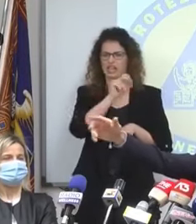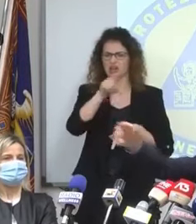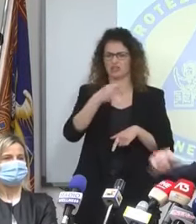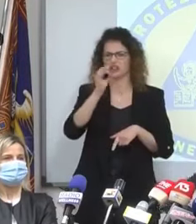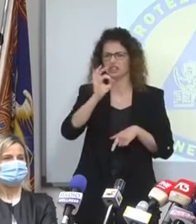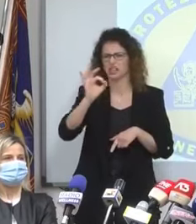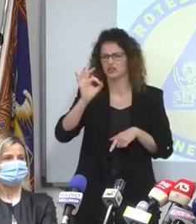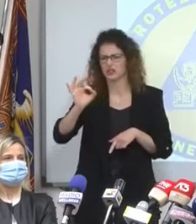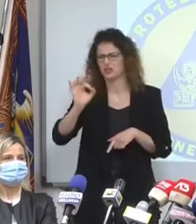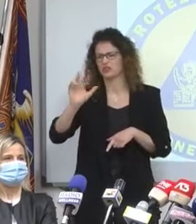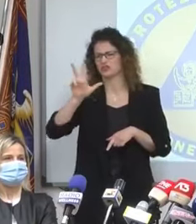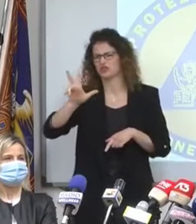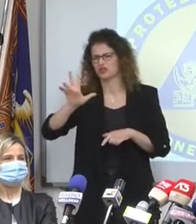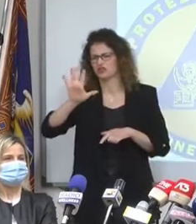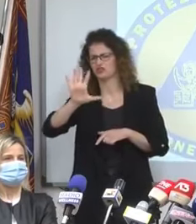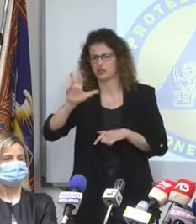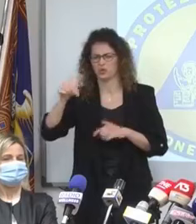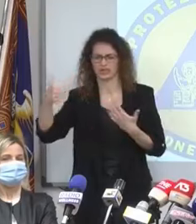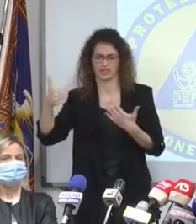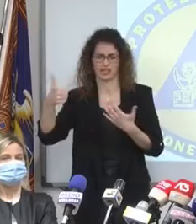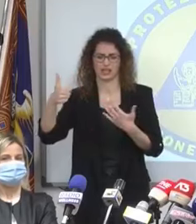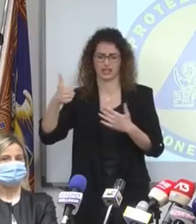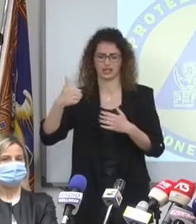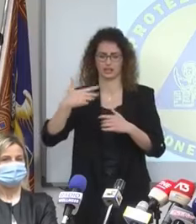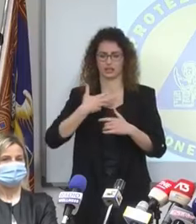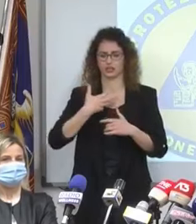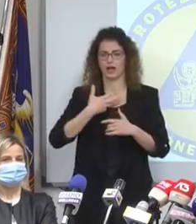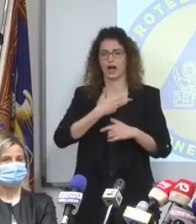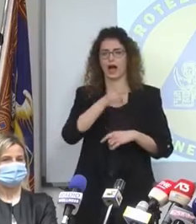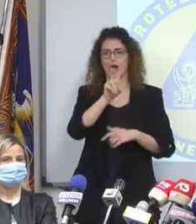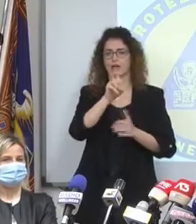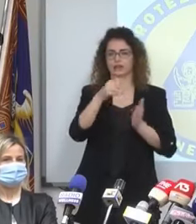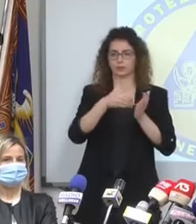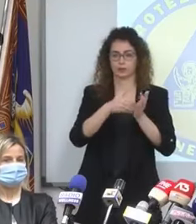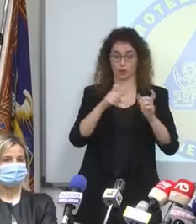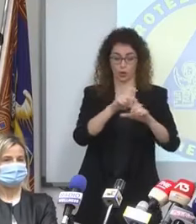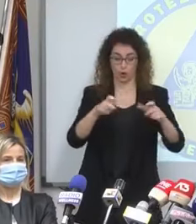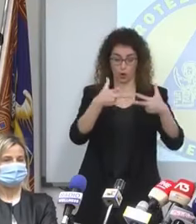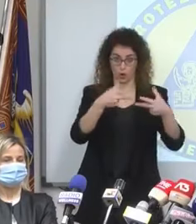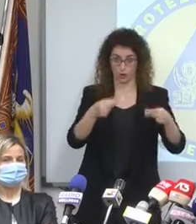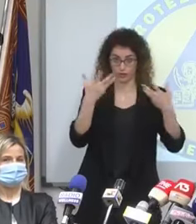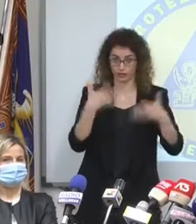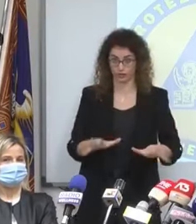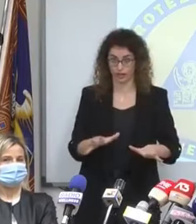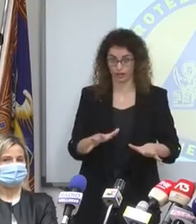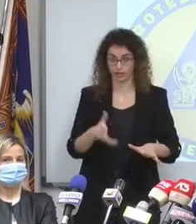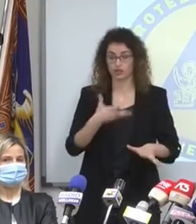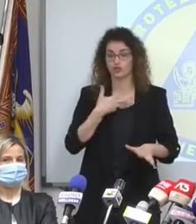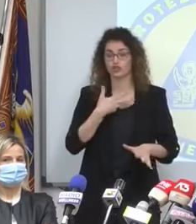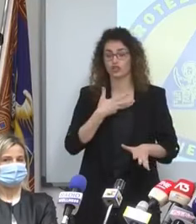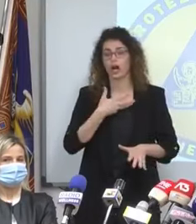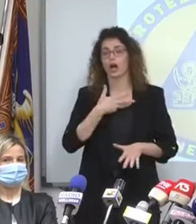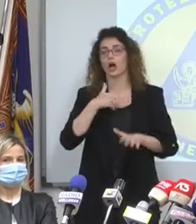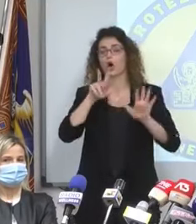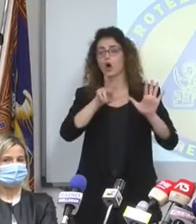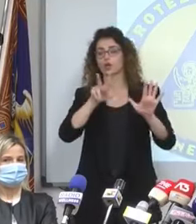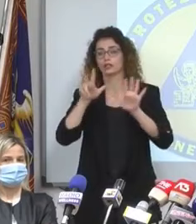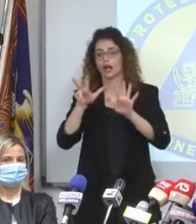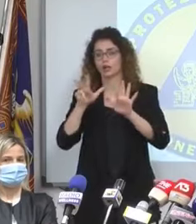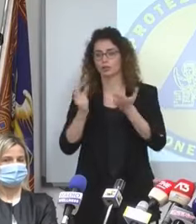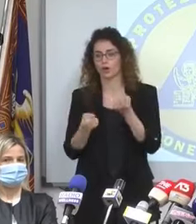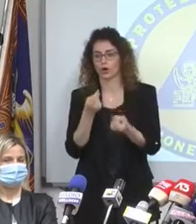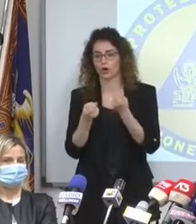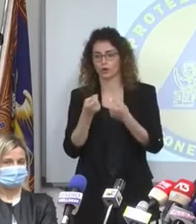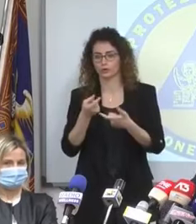95, cioè, vuol dire, considerate solo che su 20 milioni di inoculazioni ci sono stati 88 casi segnalati, dei